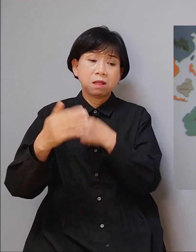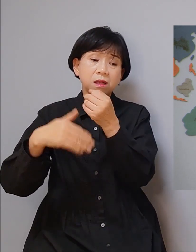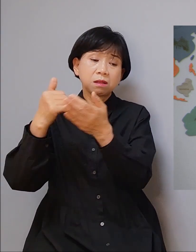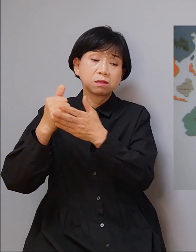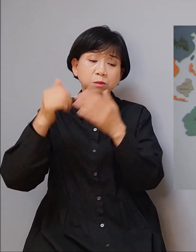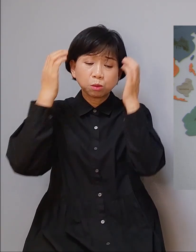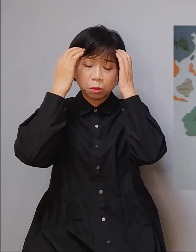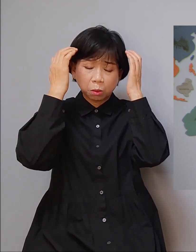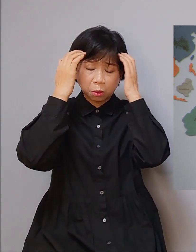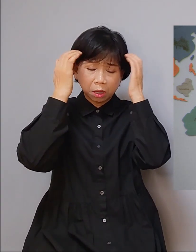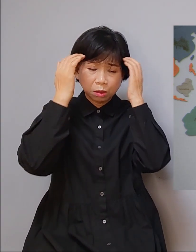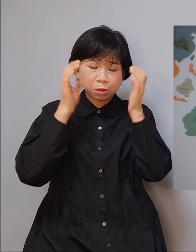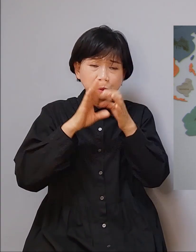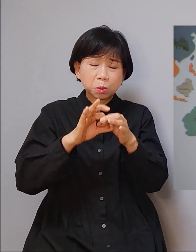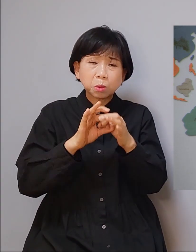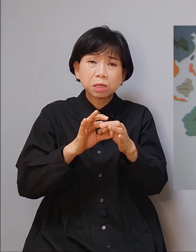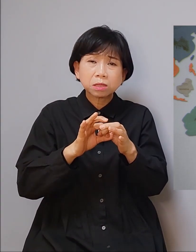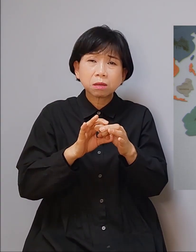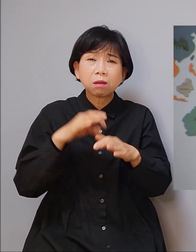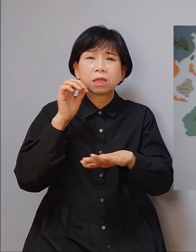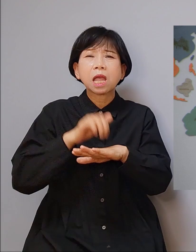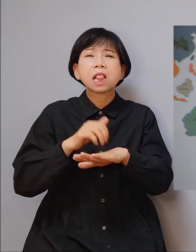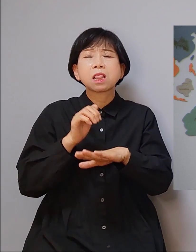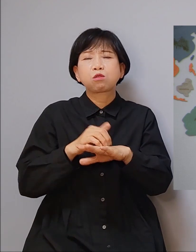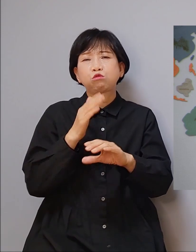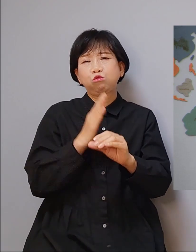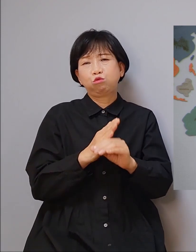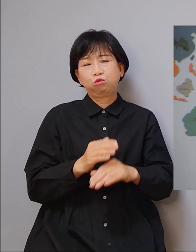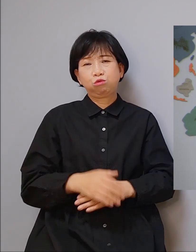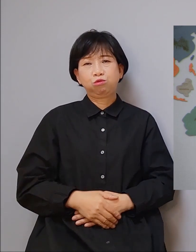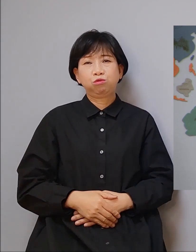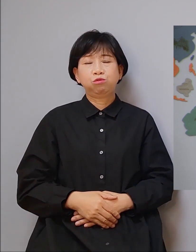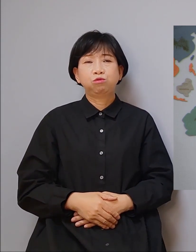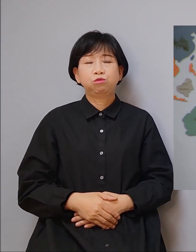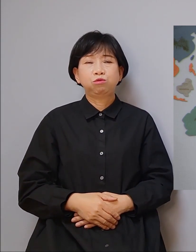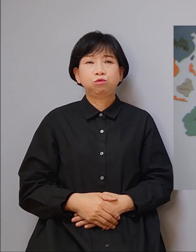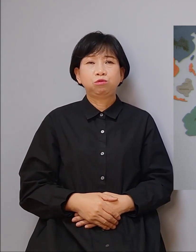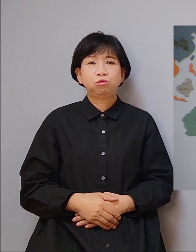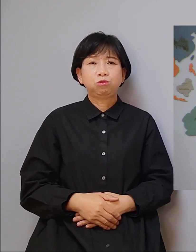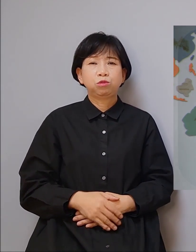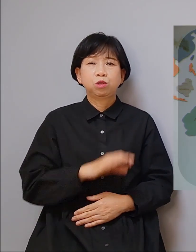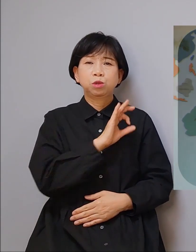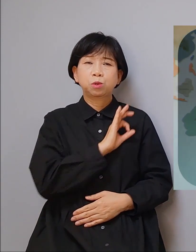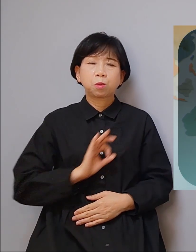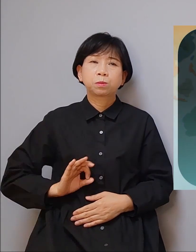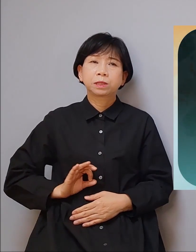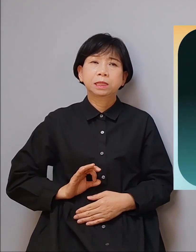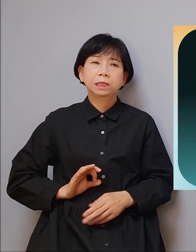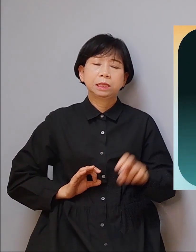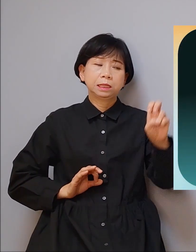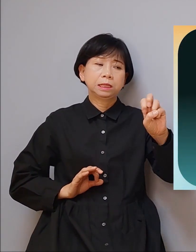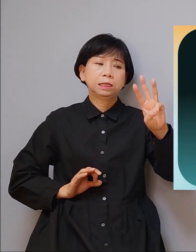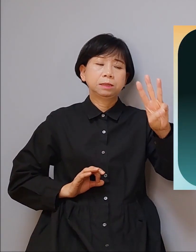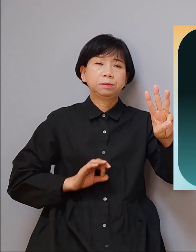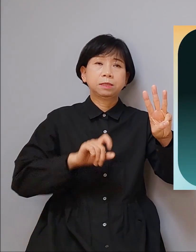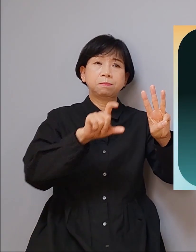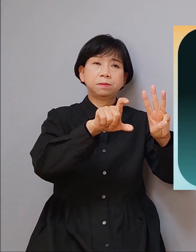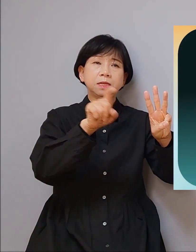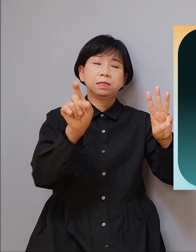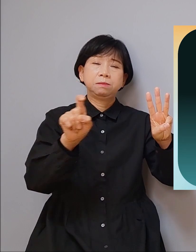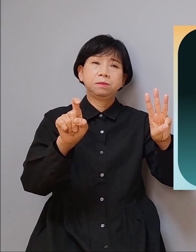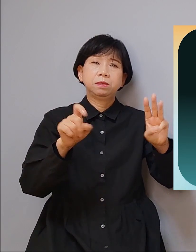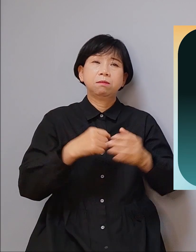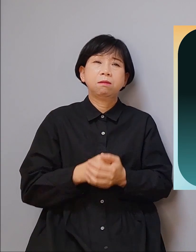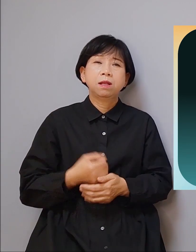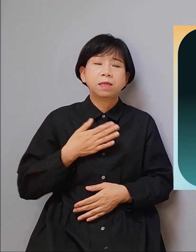통해 우리를 어떻게 하고 계신다? 단련하고 계시는 겁니다. 여기 23장 10절에도 말씀이 나오죠. 그러나 내가 가는 길을